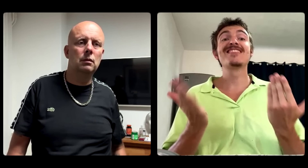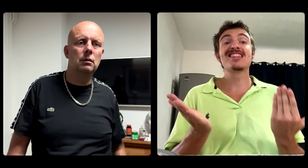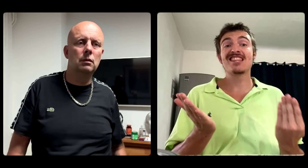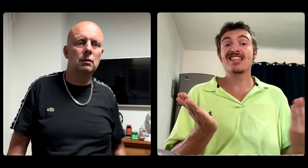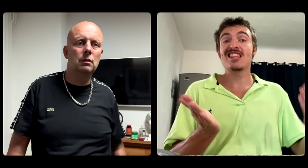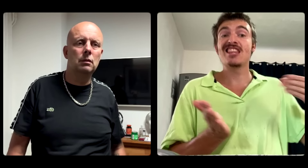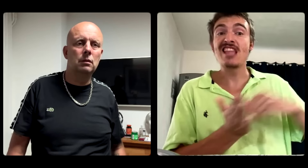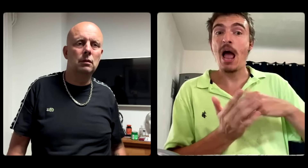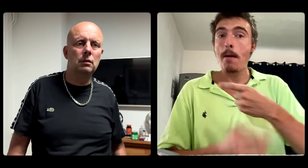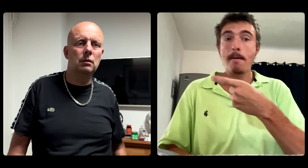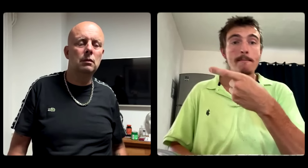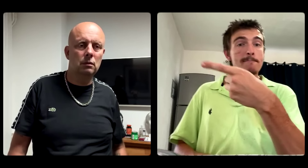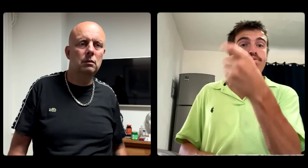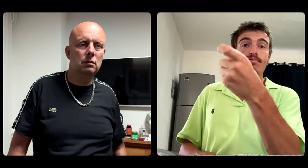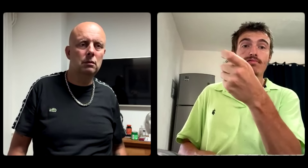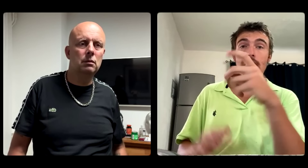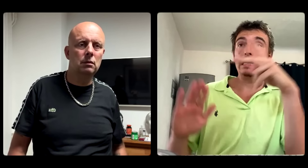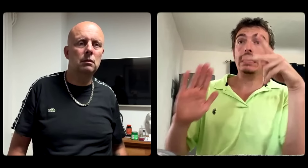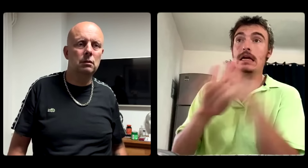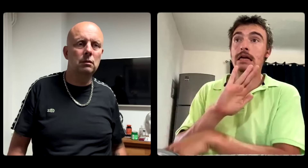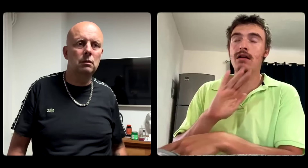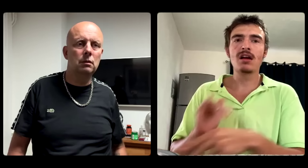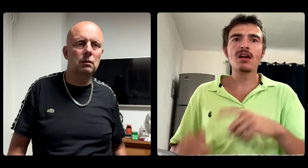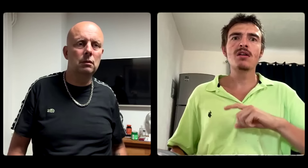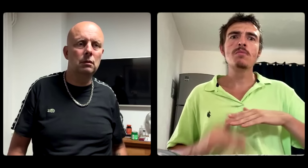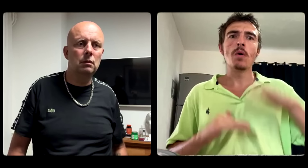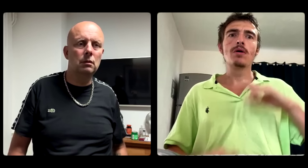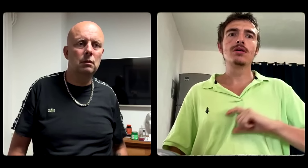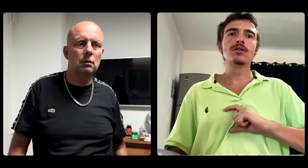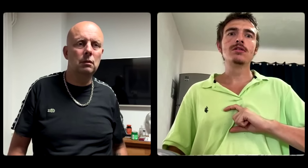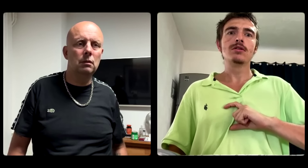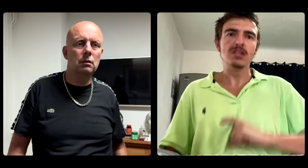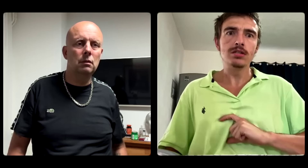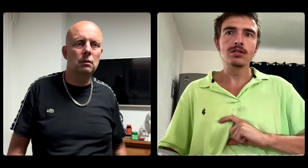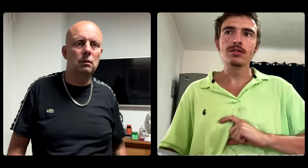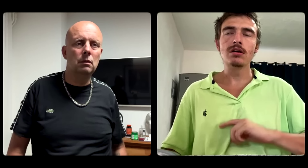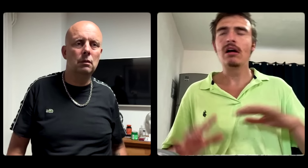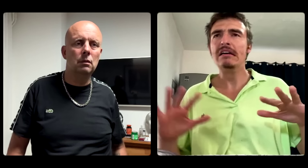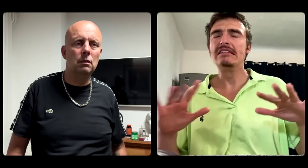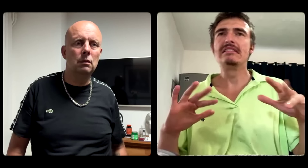Was dat alles voor je? Ja, nog een keer.